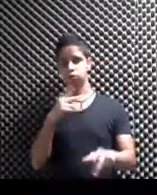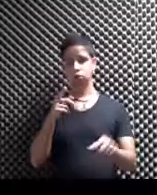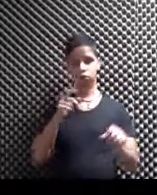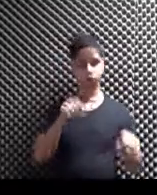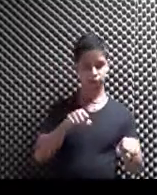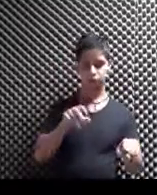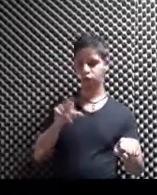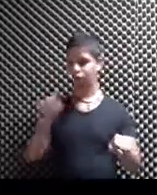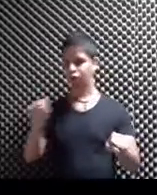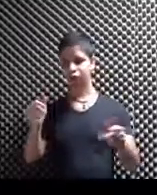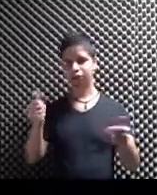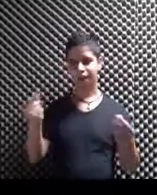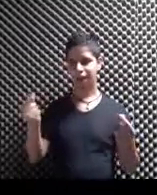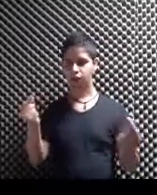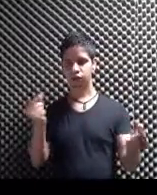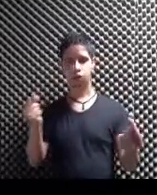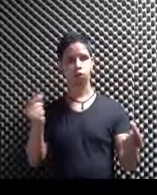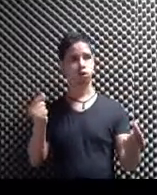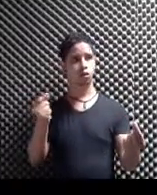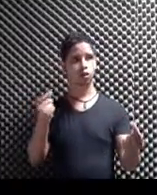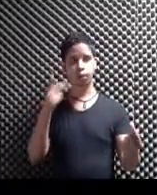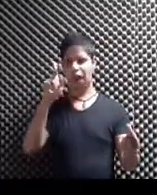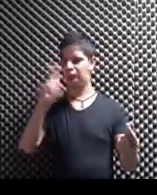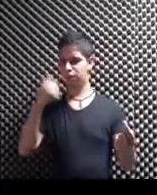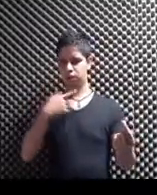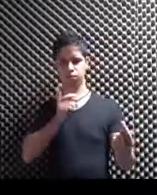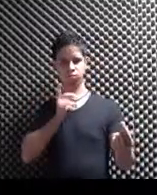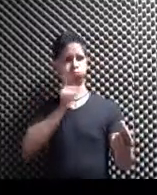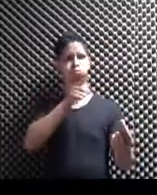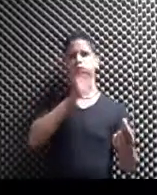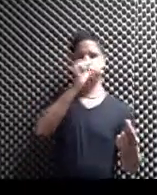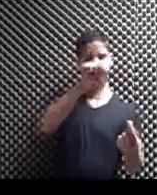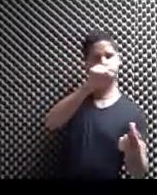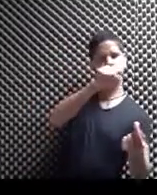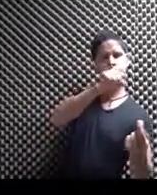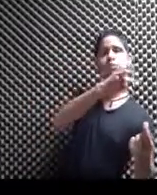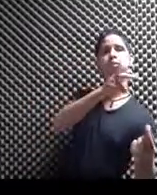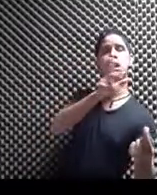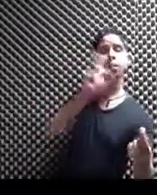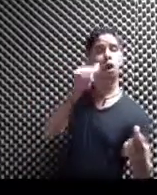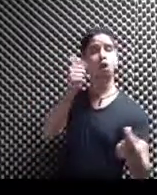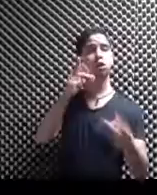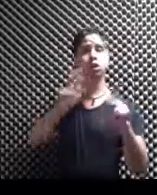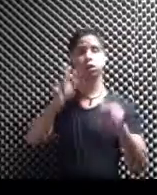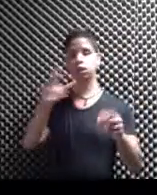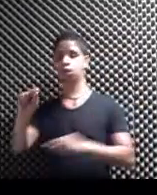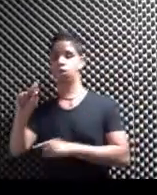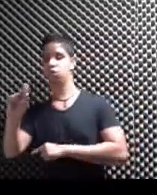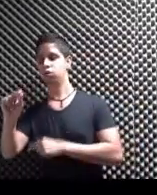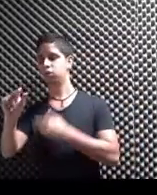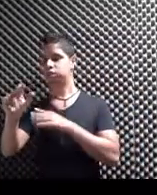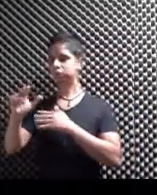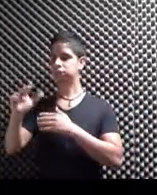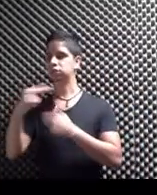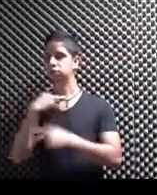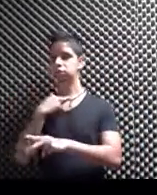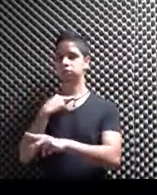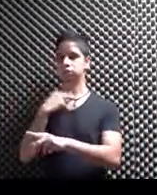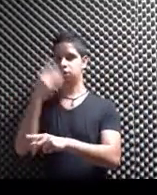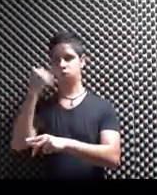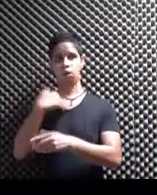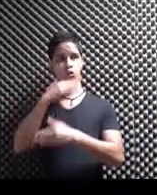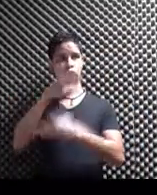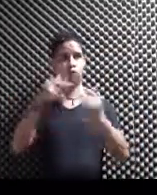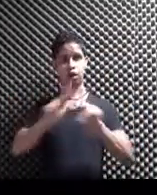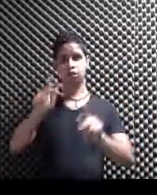zumbó no me zumbó porque es lanzada hay mucha gente que es lanzada pero hay gente que no entonces otra vez volvemos porque todo el mundo